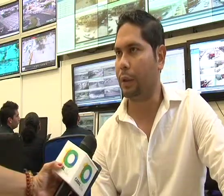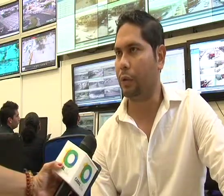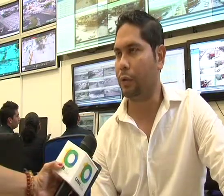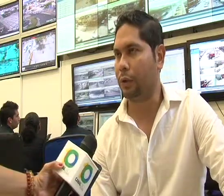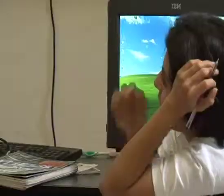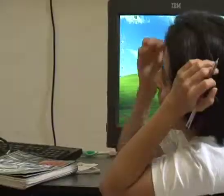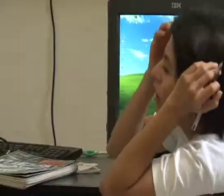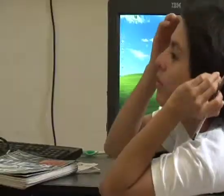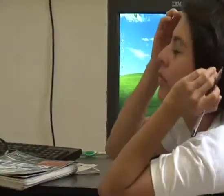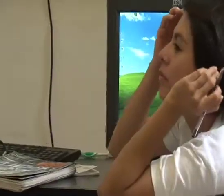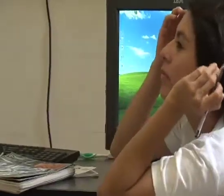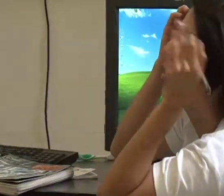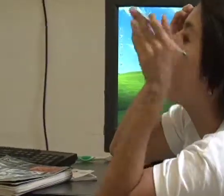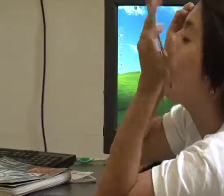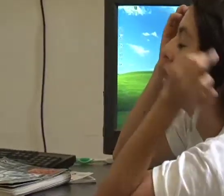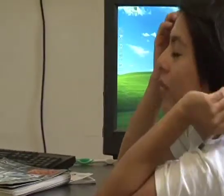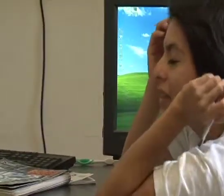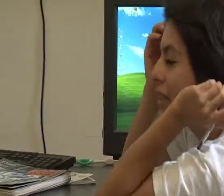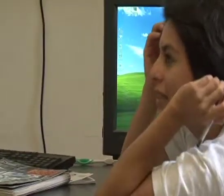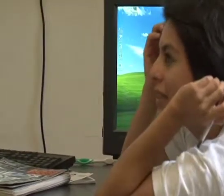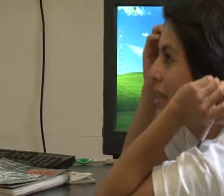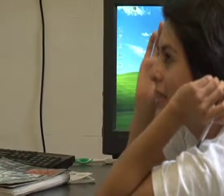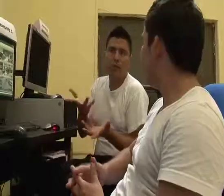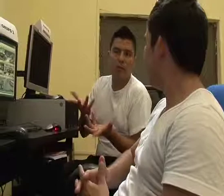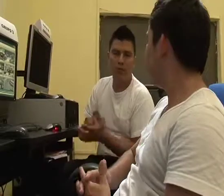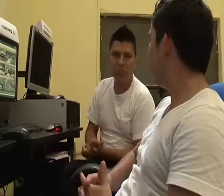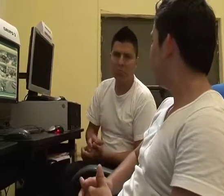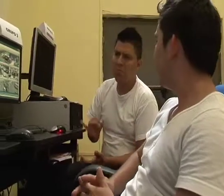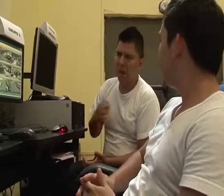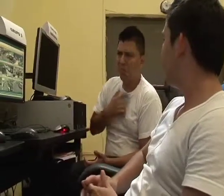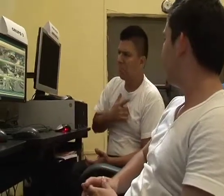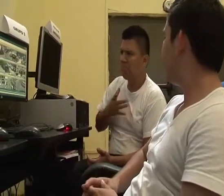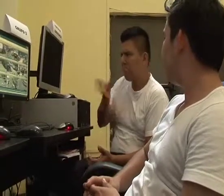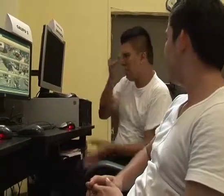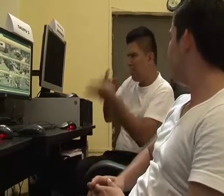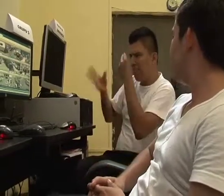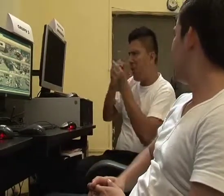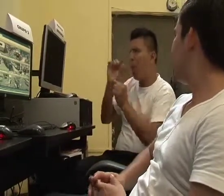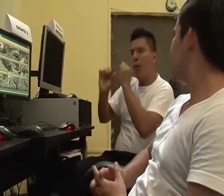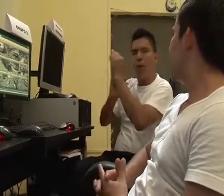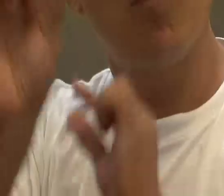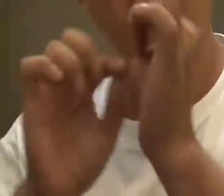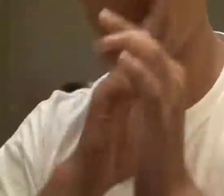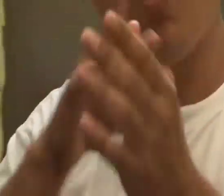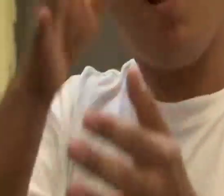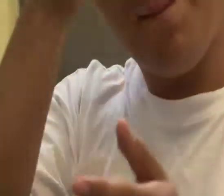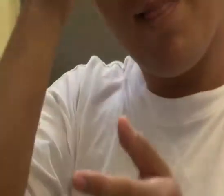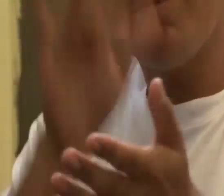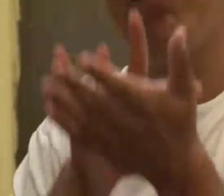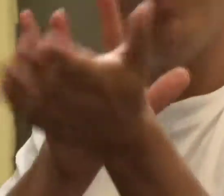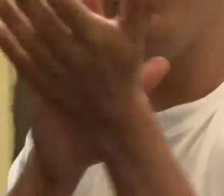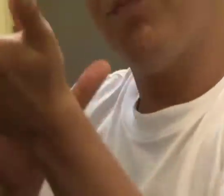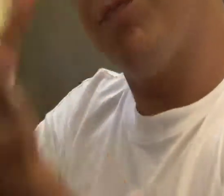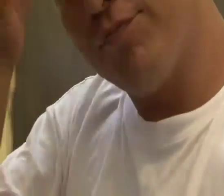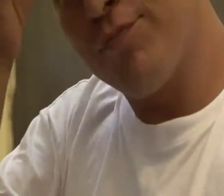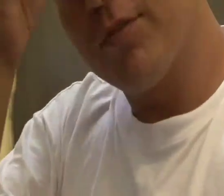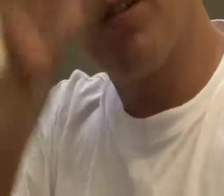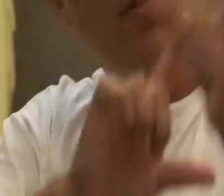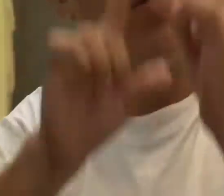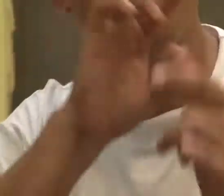los directores que la inclusión de las personas con discapacidades es muy importante porque